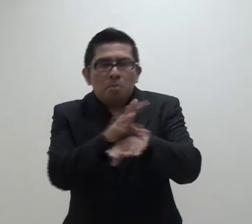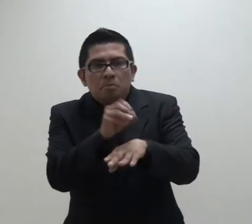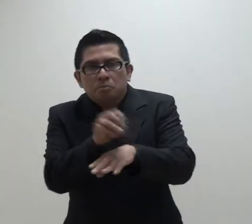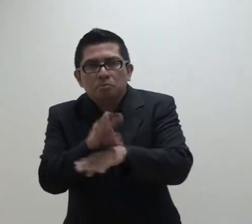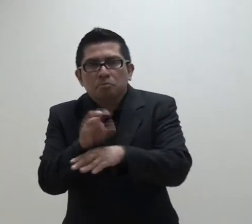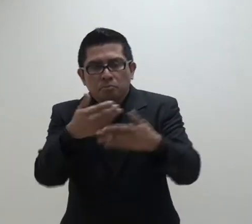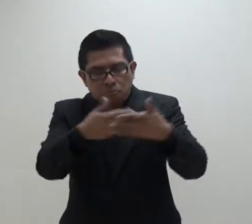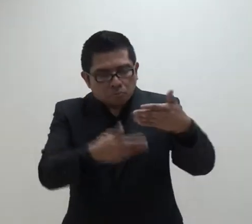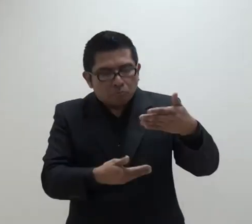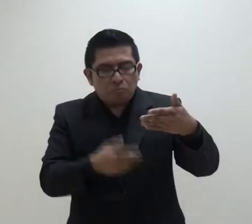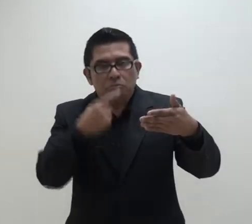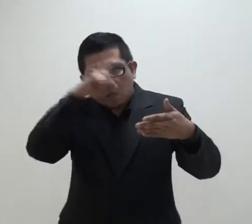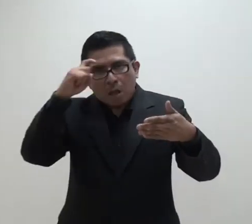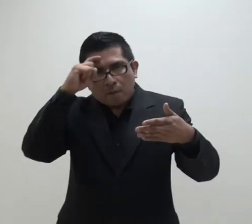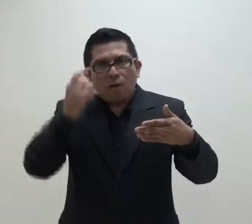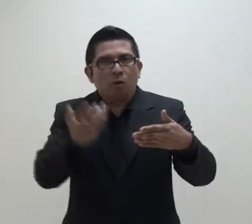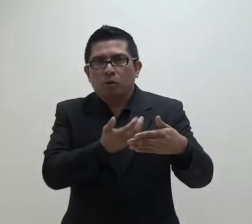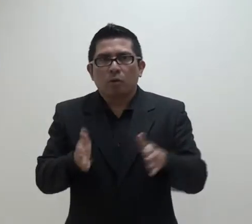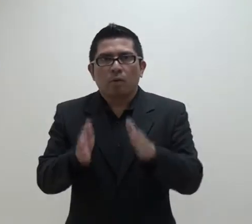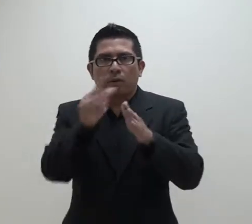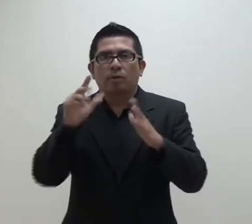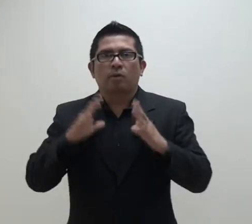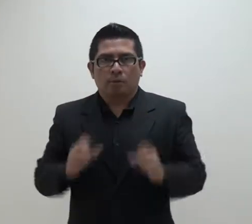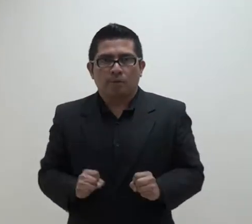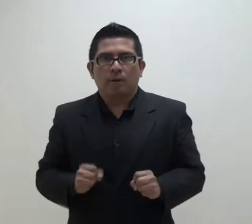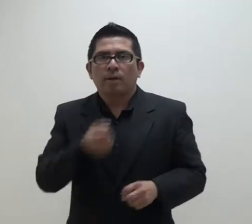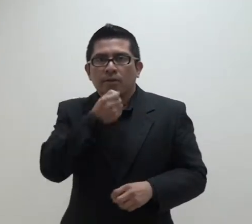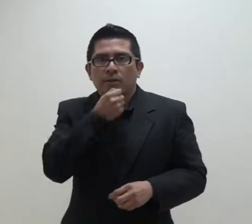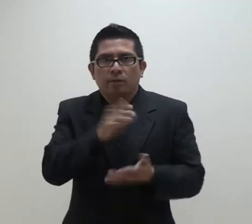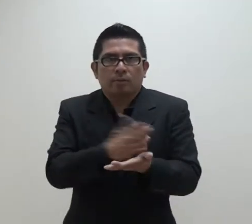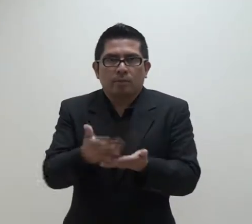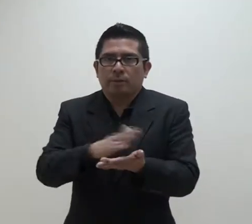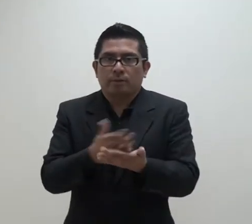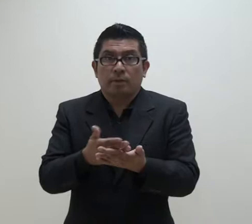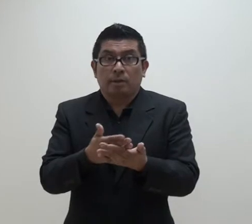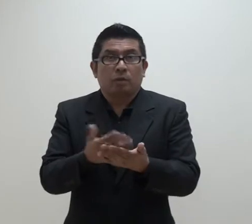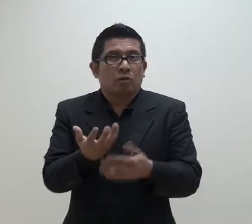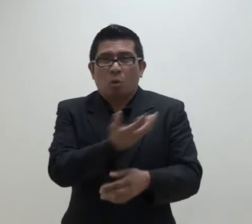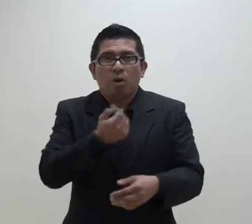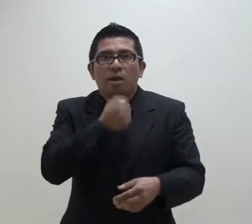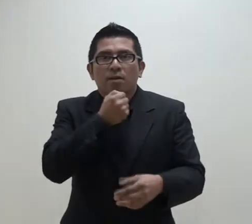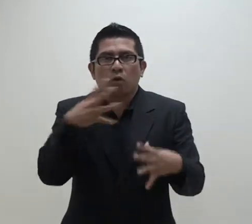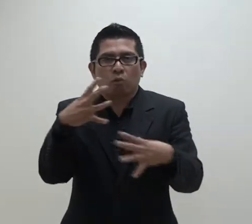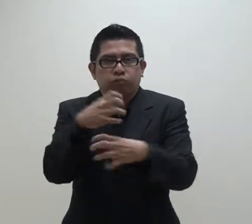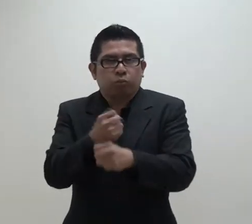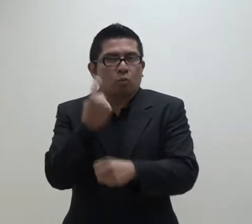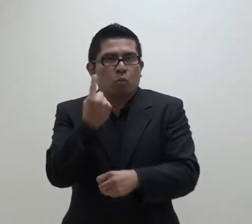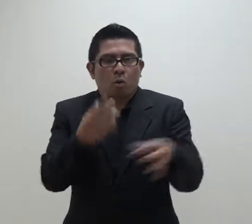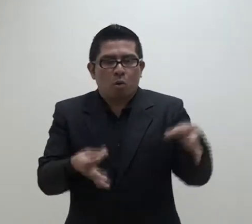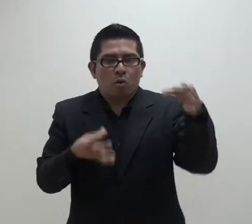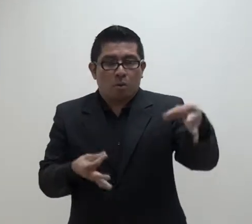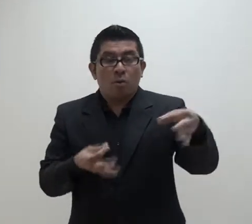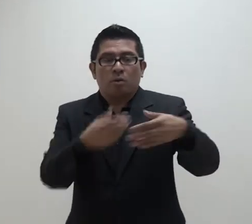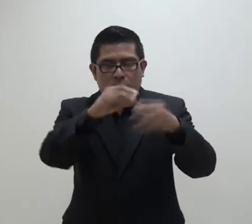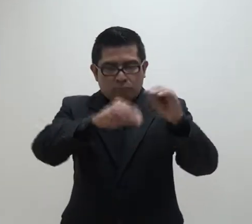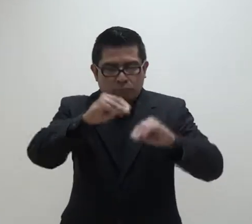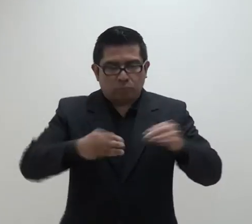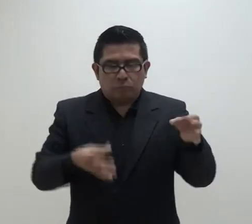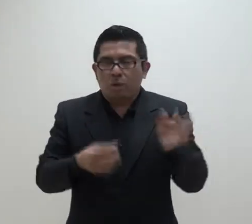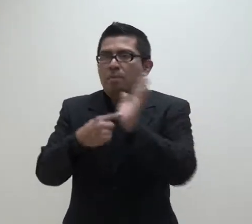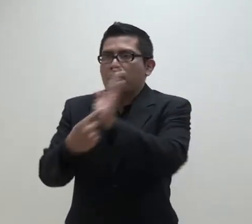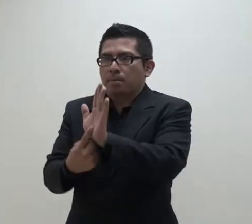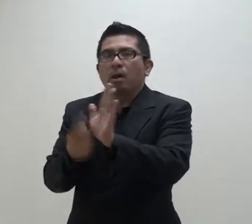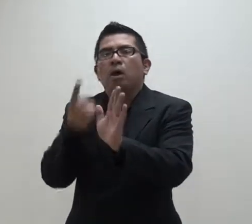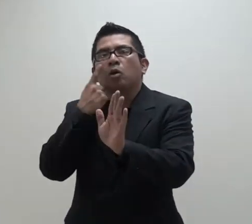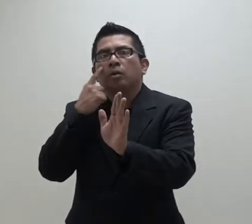observaciones en torno al trabajo hecho por las entidades gubernamentales participantes. Los insumos brindados formaron parte del informe que se presenta como país a